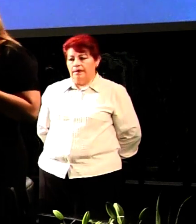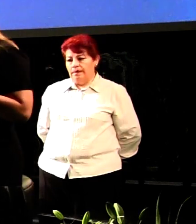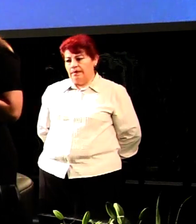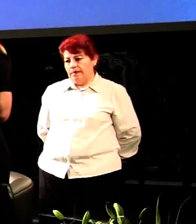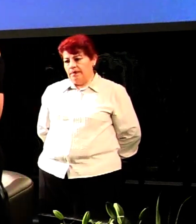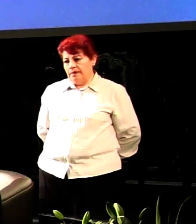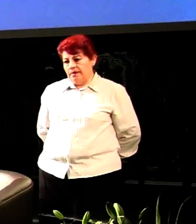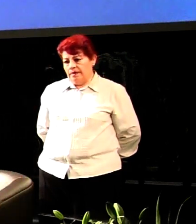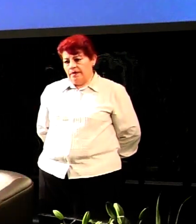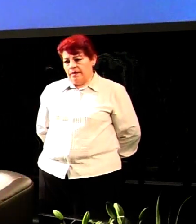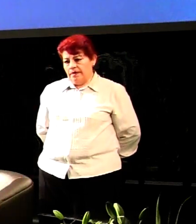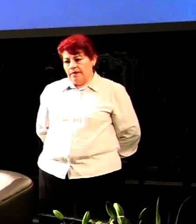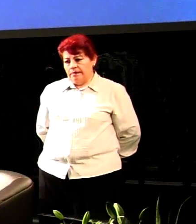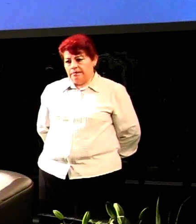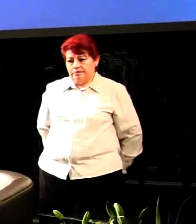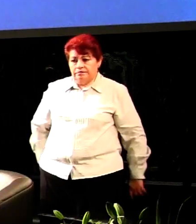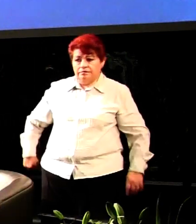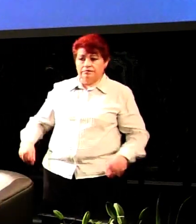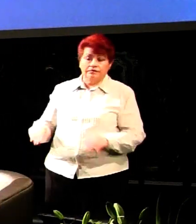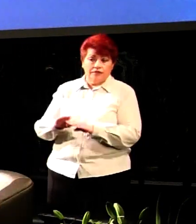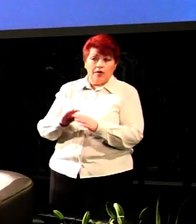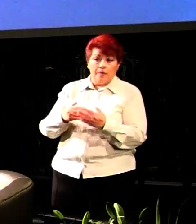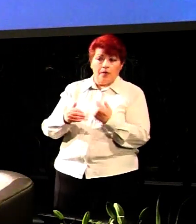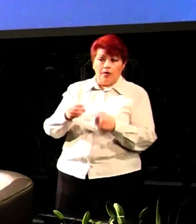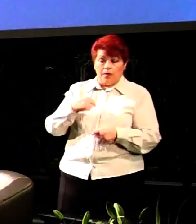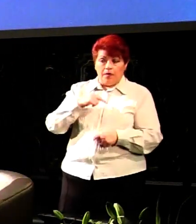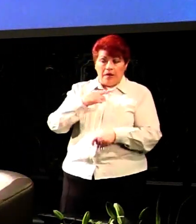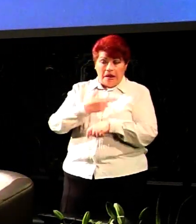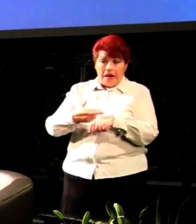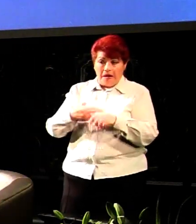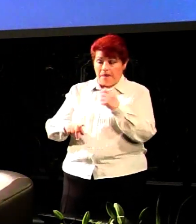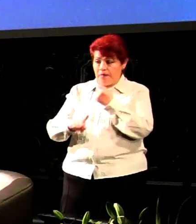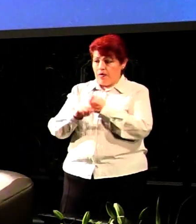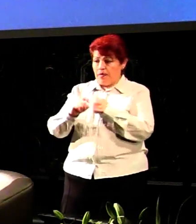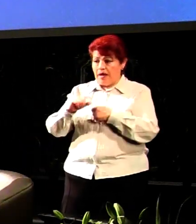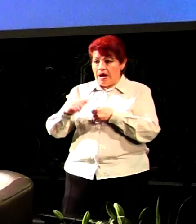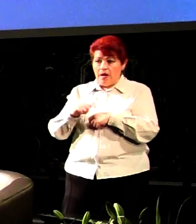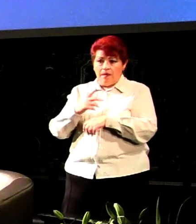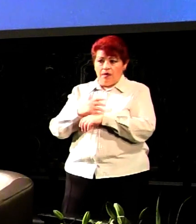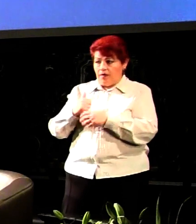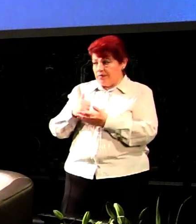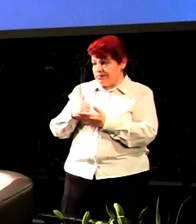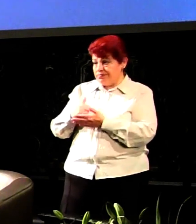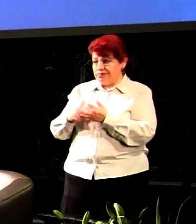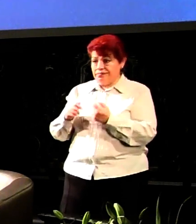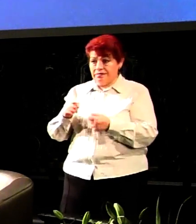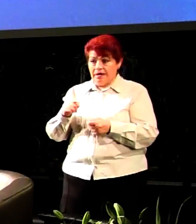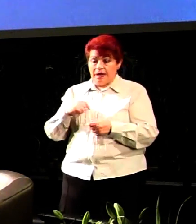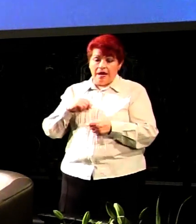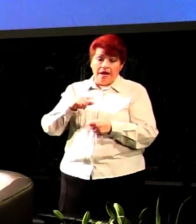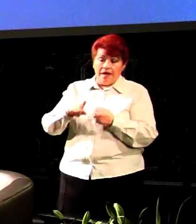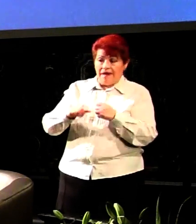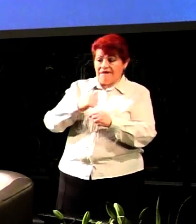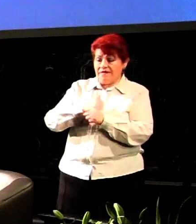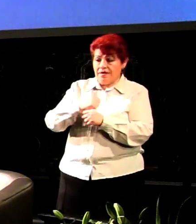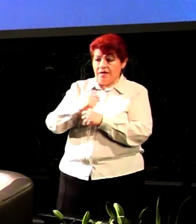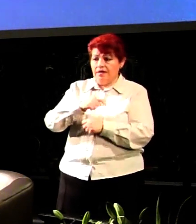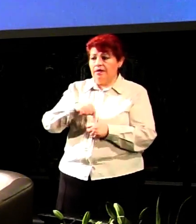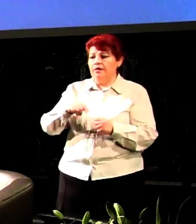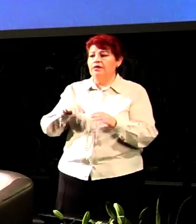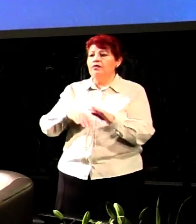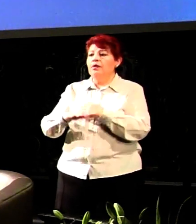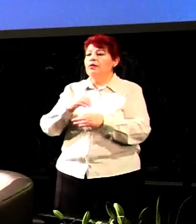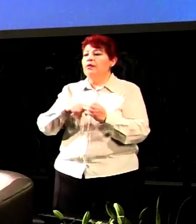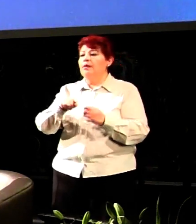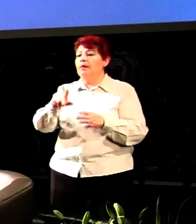para entender que siempre podemos hacer algo para resolver nuestros problemas de otra manera y no dar poder al que tiene violencia, y sobre todo